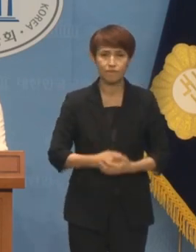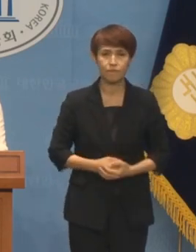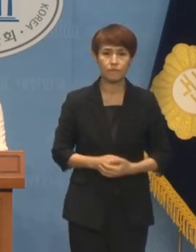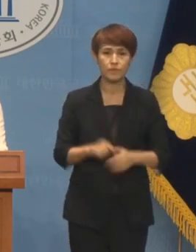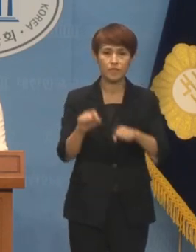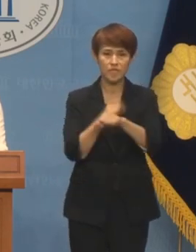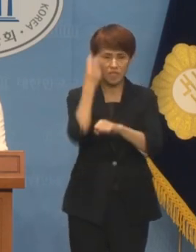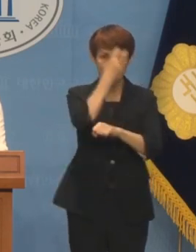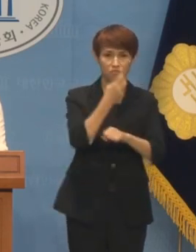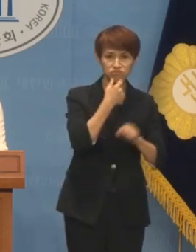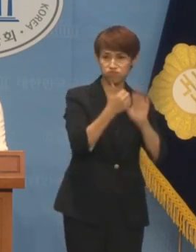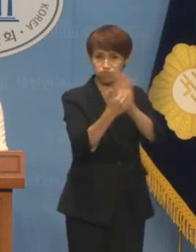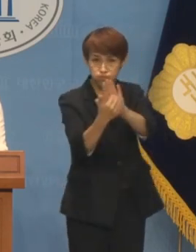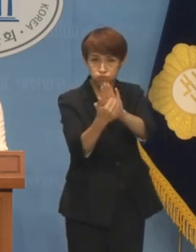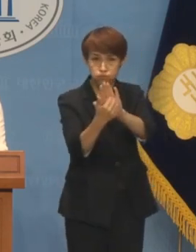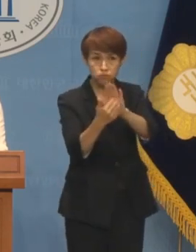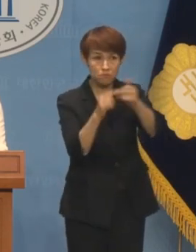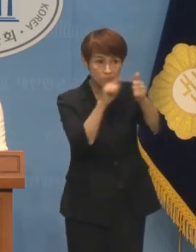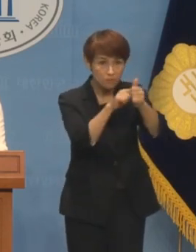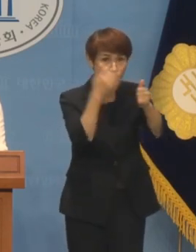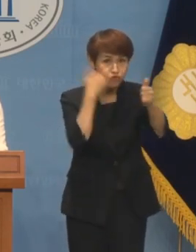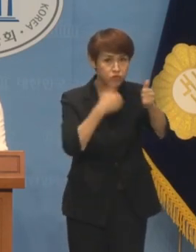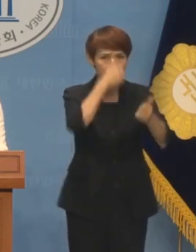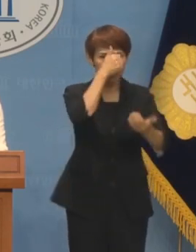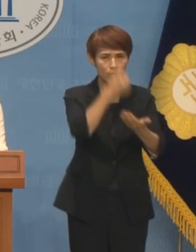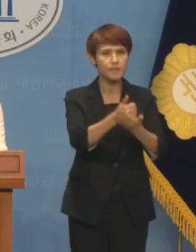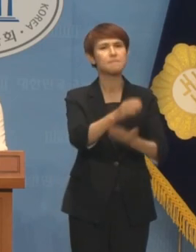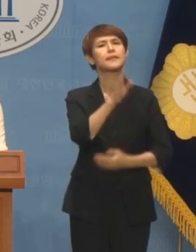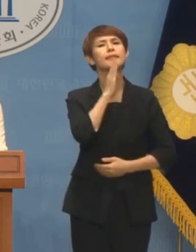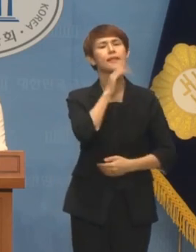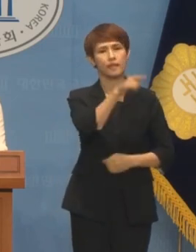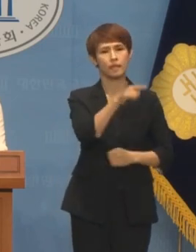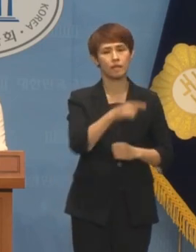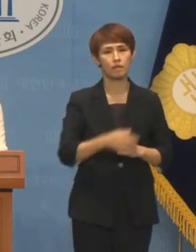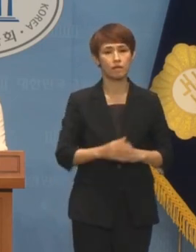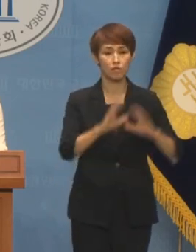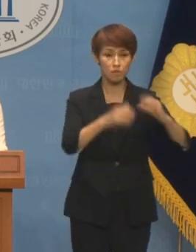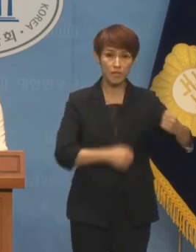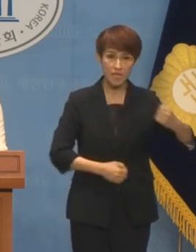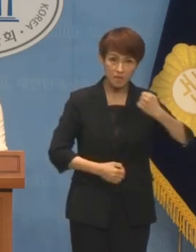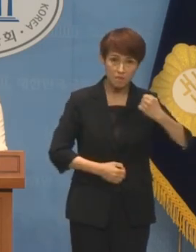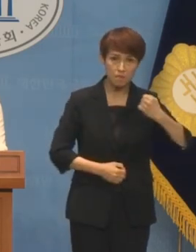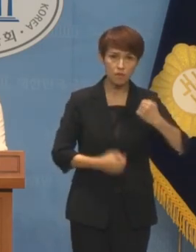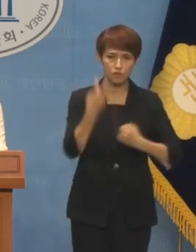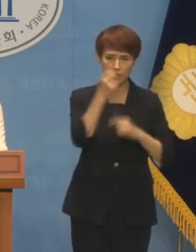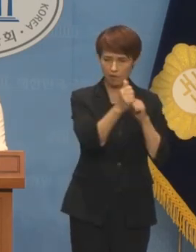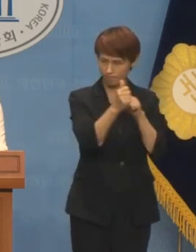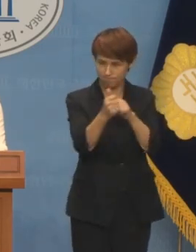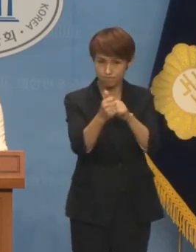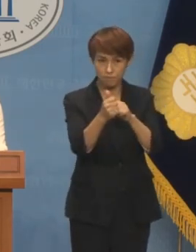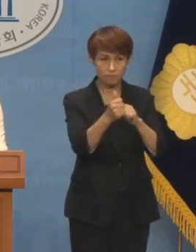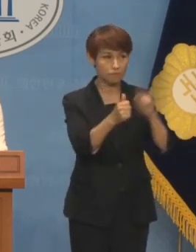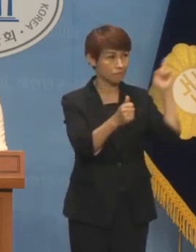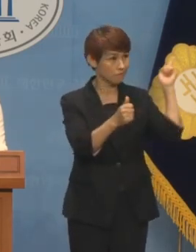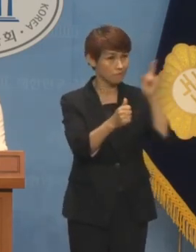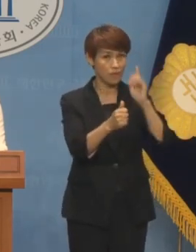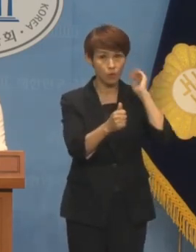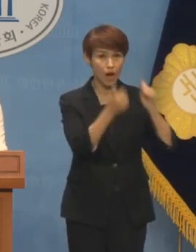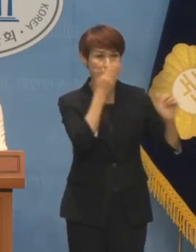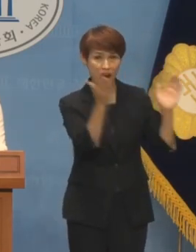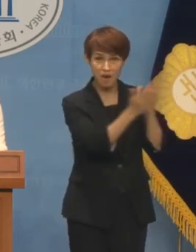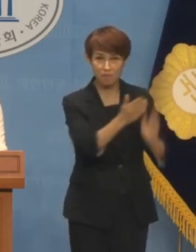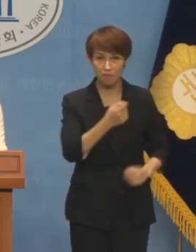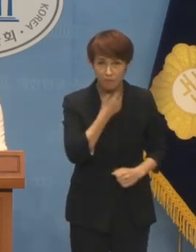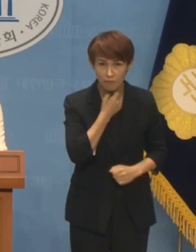특검을 거부하는 자가 범인입니다. 국민의힘은 수사 외압의 공범이 되기를 자처하는